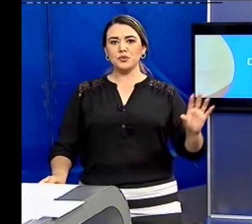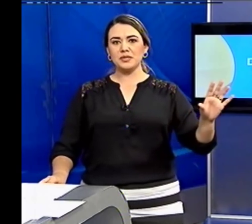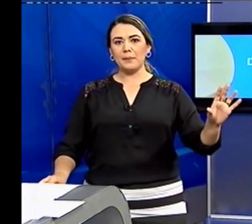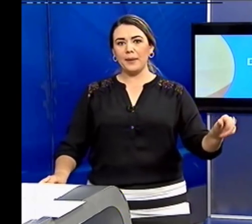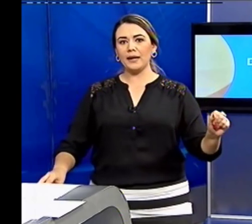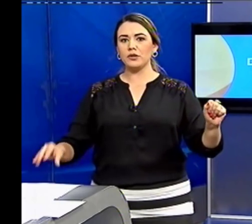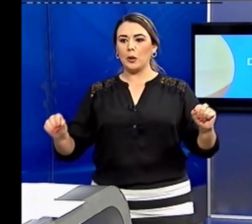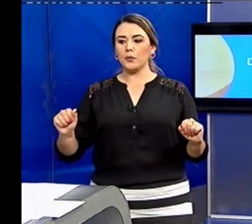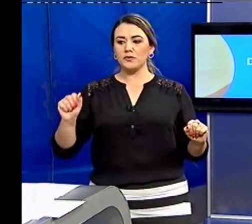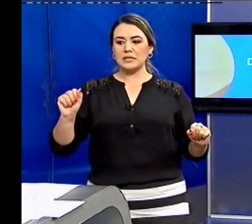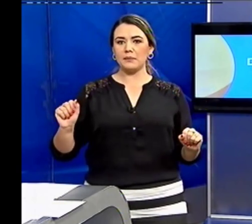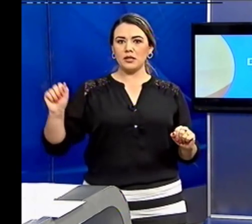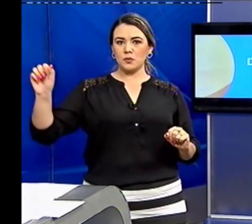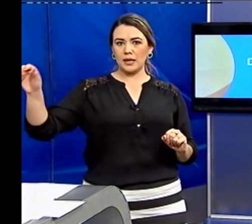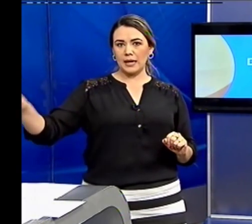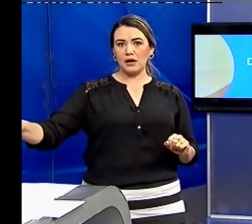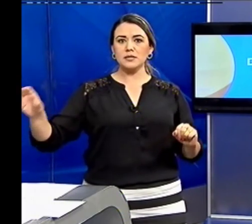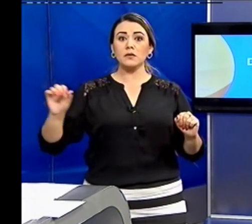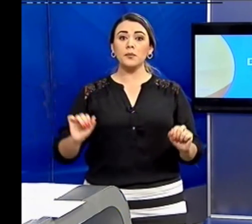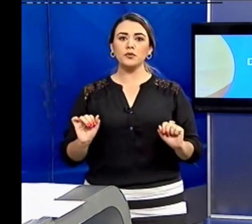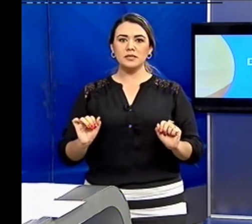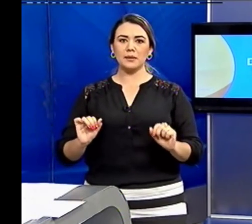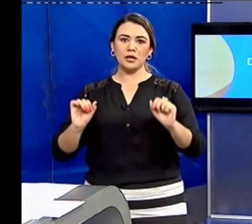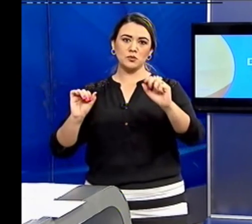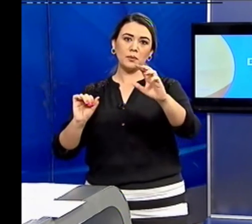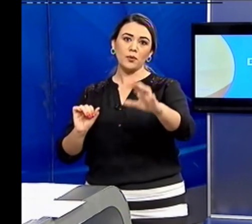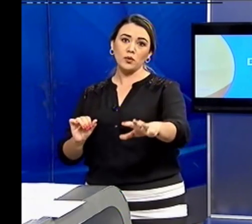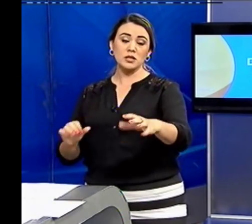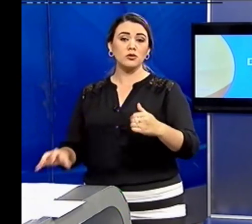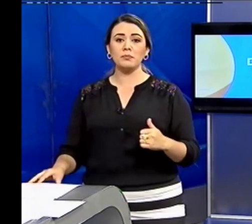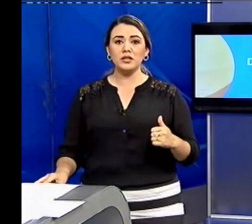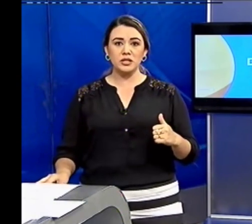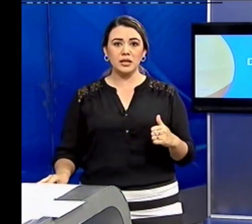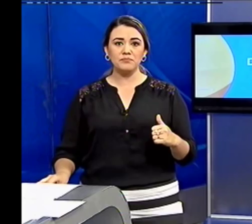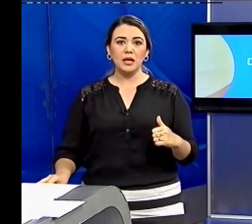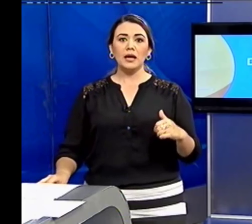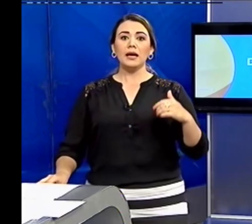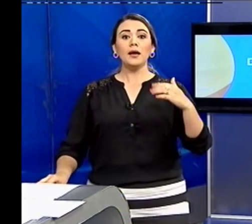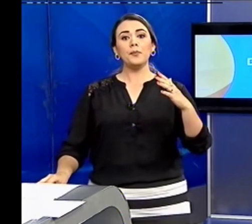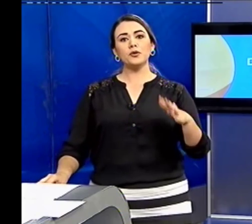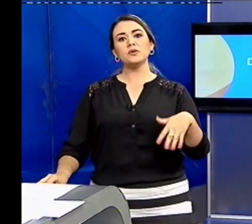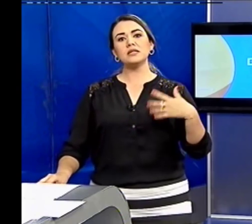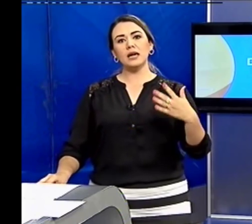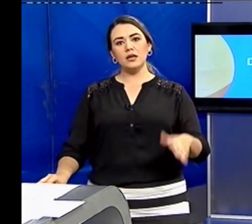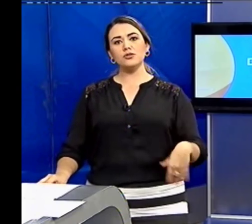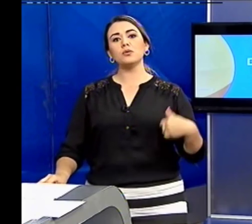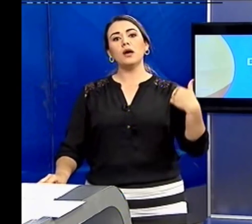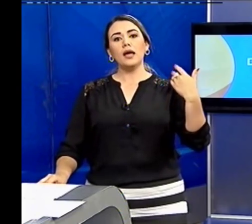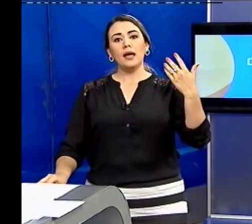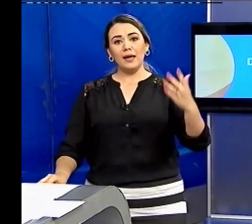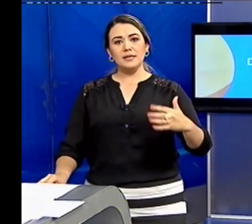um sapato, eu não produzia mais uma calça, eu não produzia mais uma blusa sob medida. Eu produzia isso em